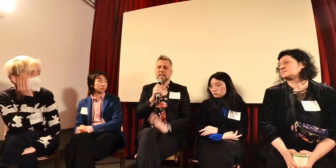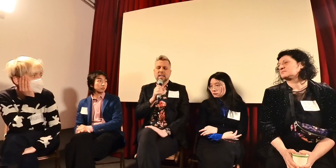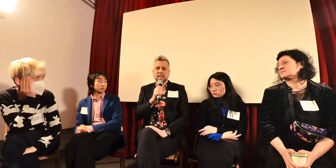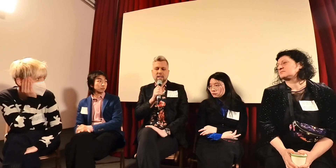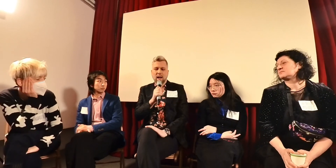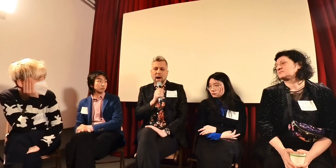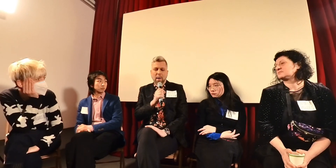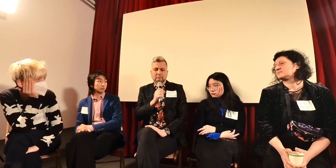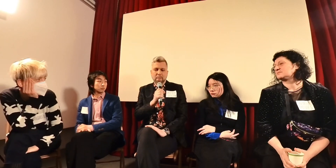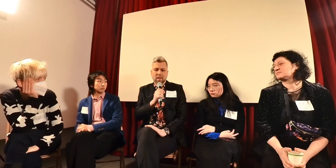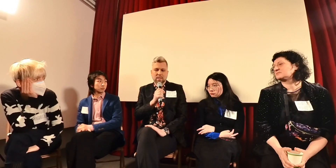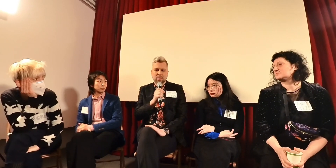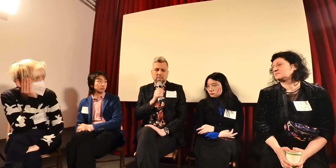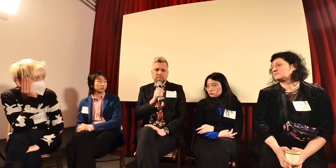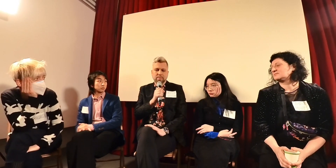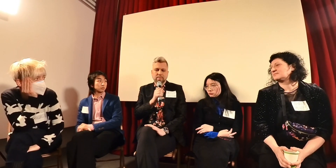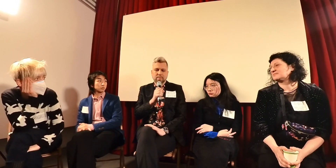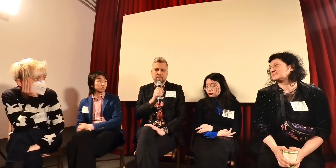schránka a